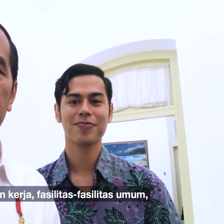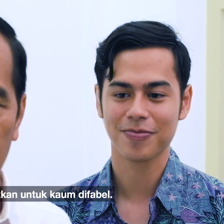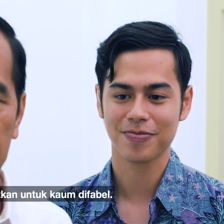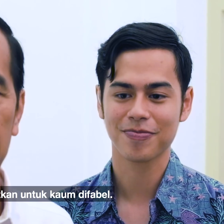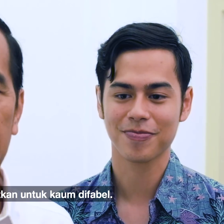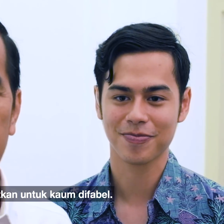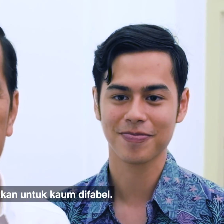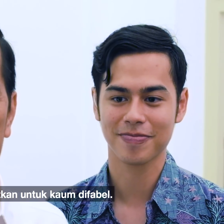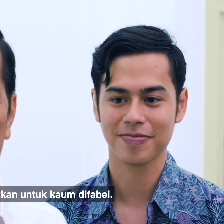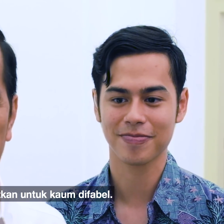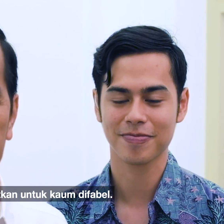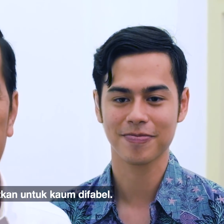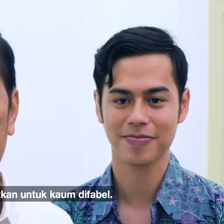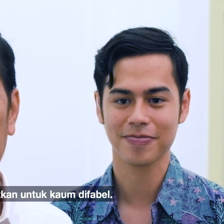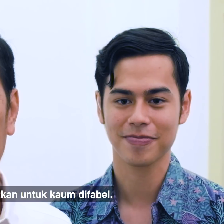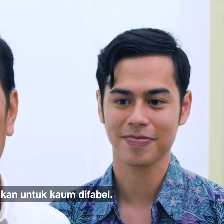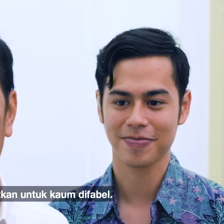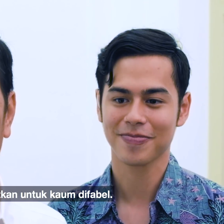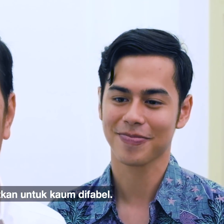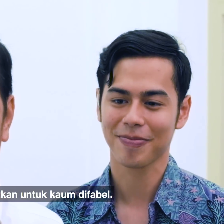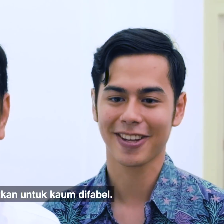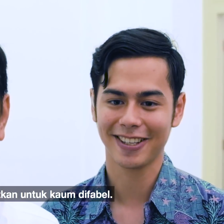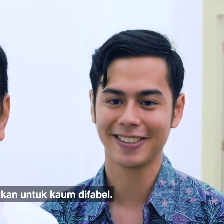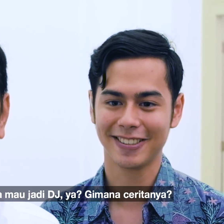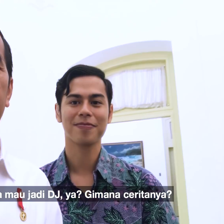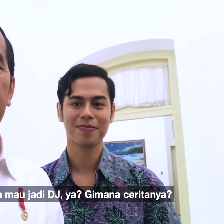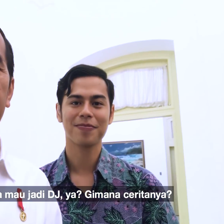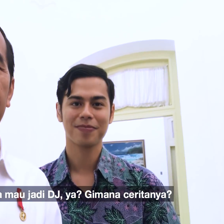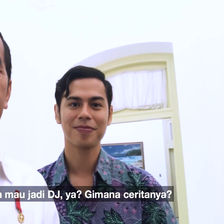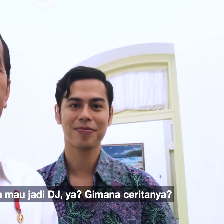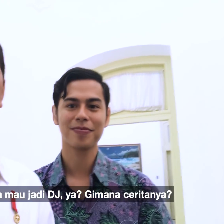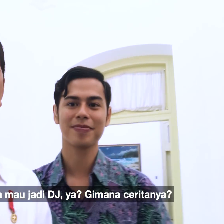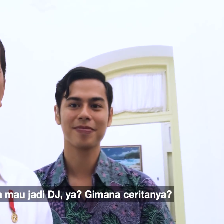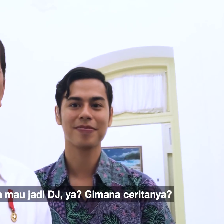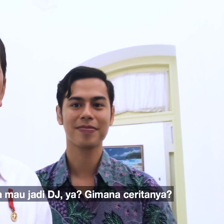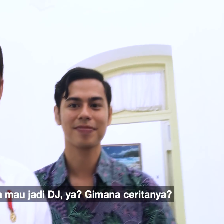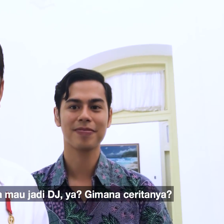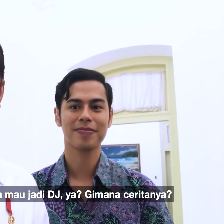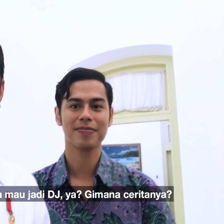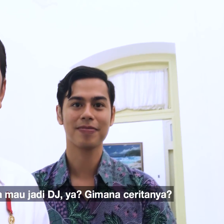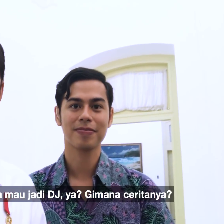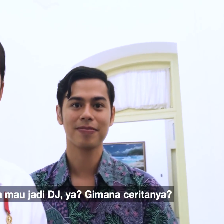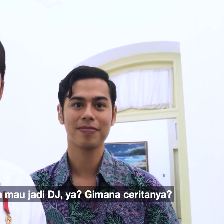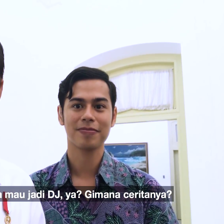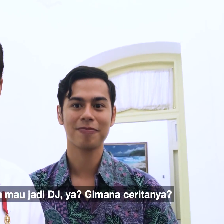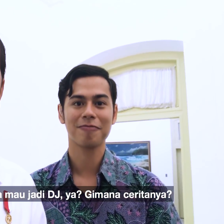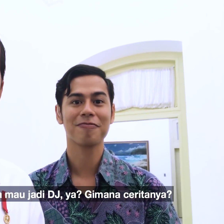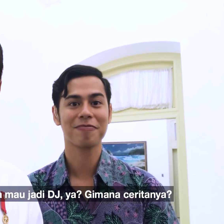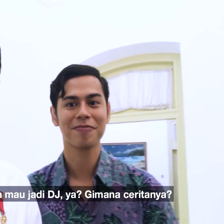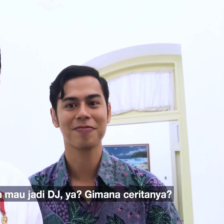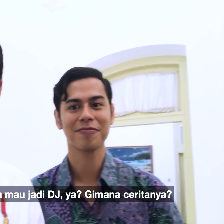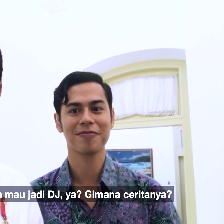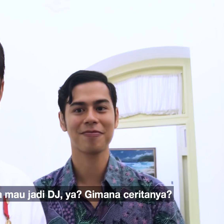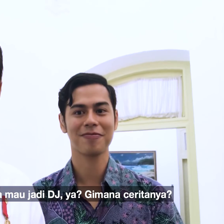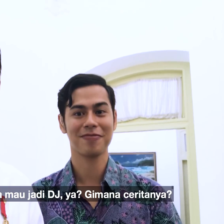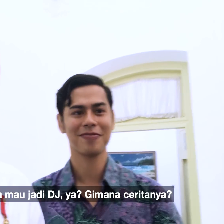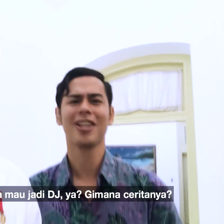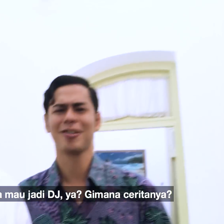umum ditingkatkan untuk kaum difabel. Dengar-dengar Surya mau jadi DJ ya?